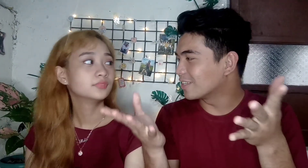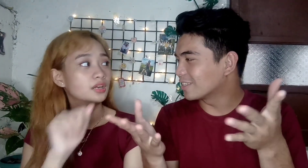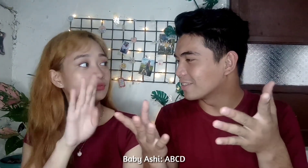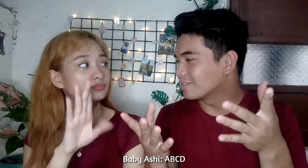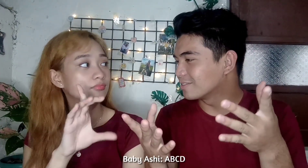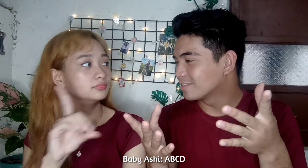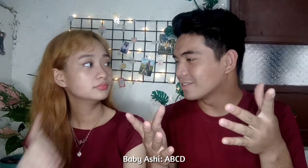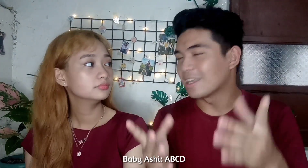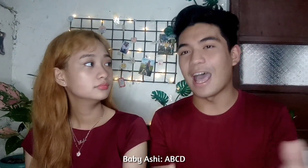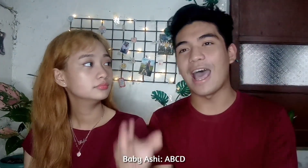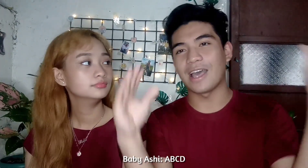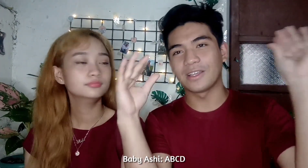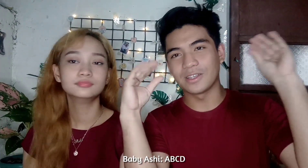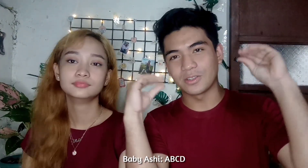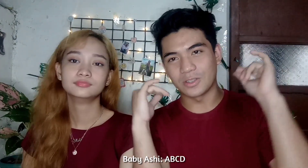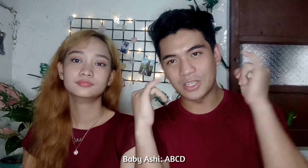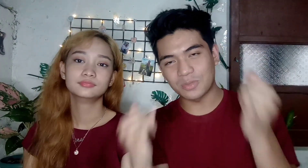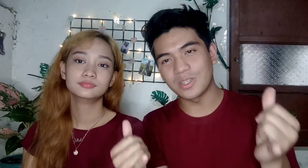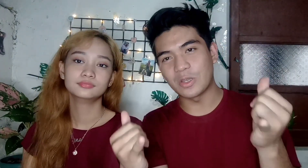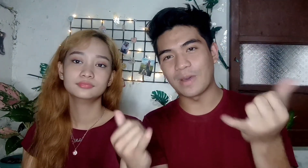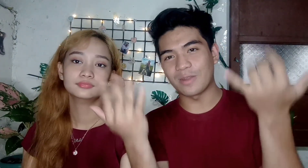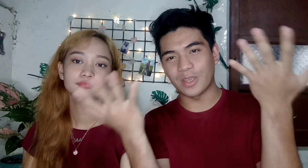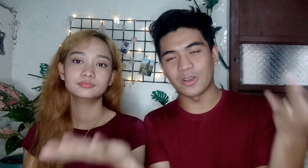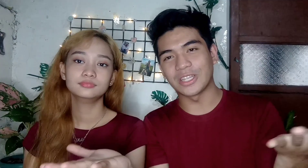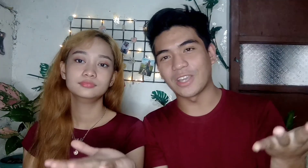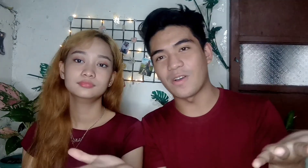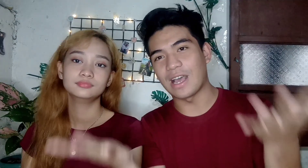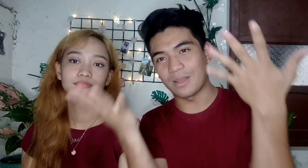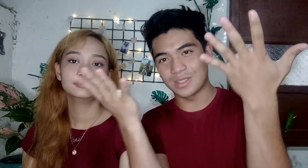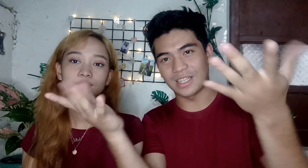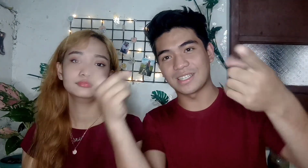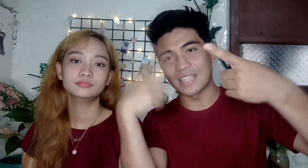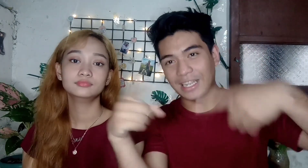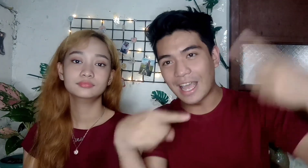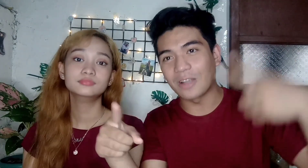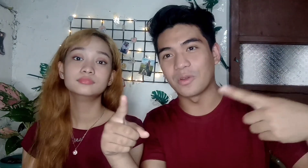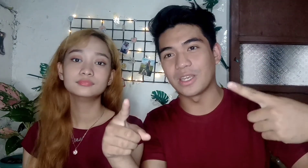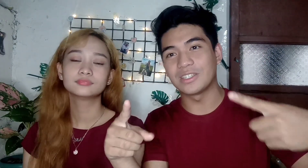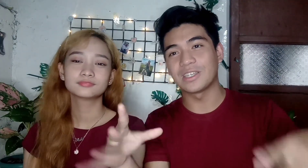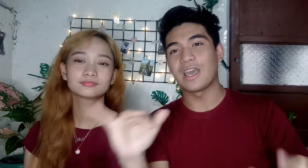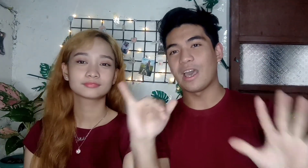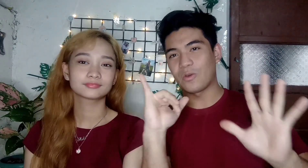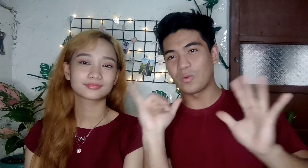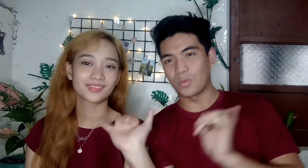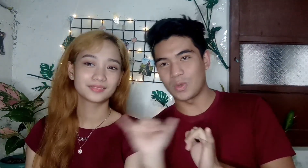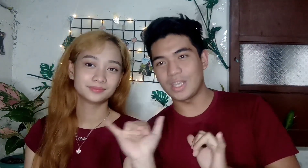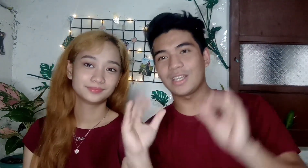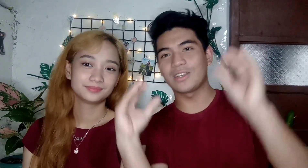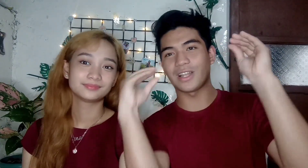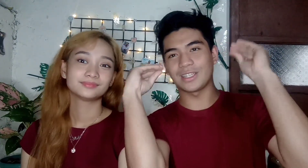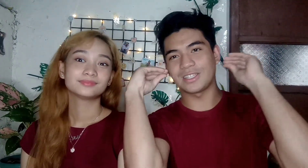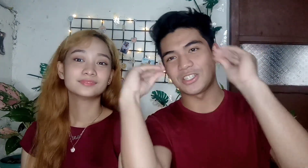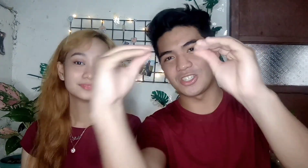natin. Today's video, para may konti kayong kaalaman sa sign language, we gonna teach